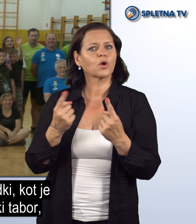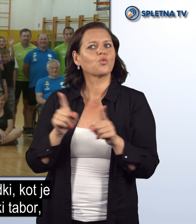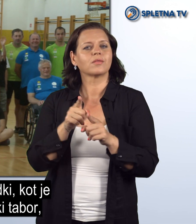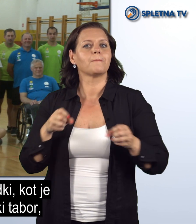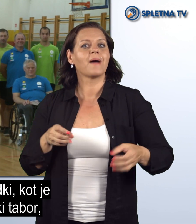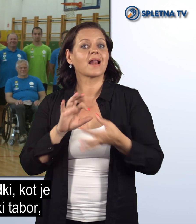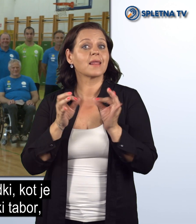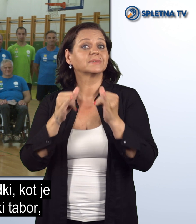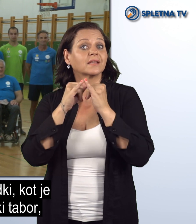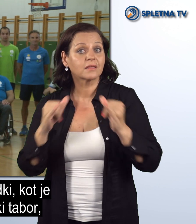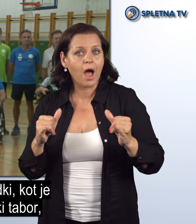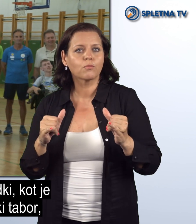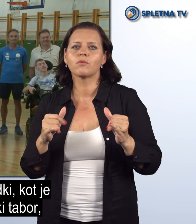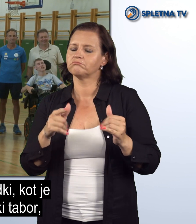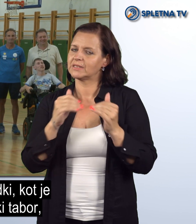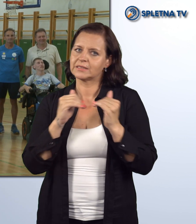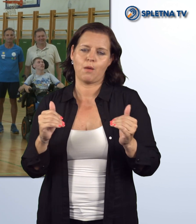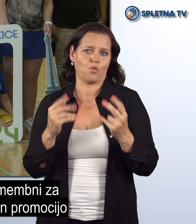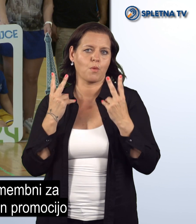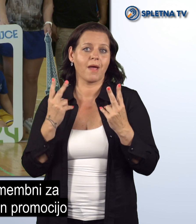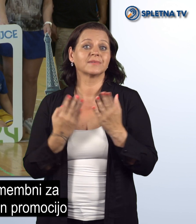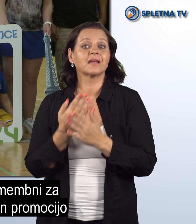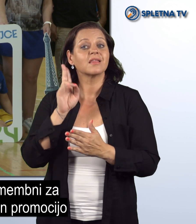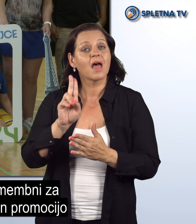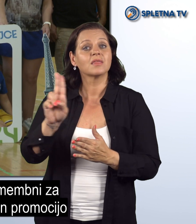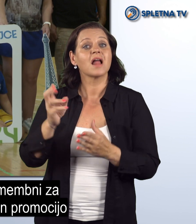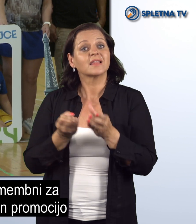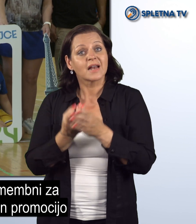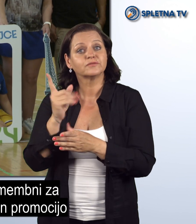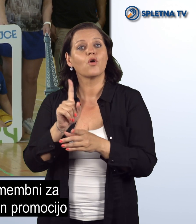Takšni dogodki, kot je paralimpijski tabor, so izjemno